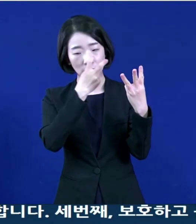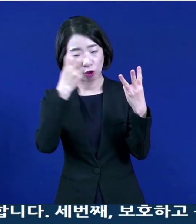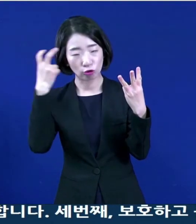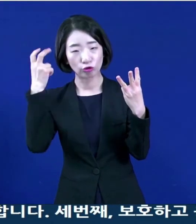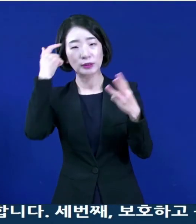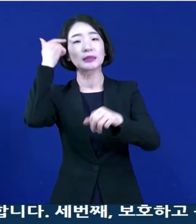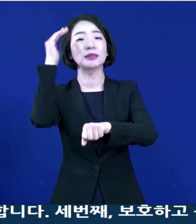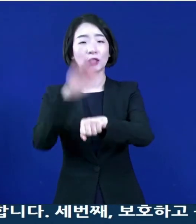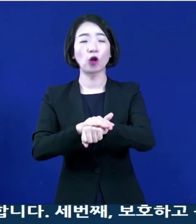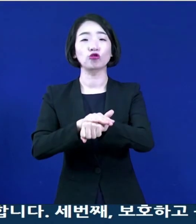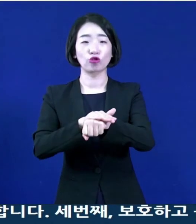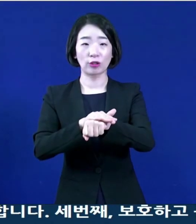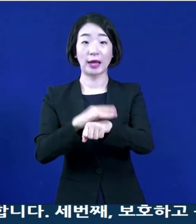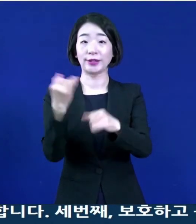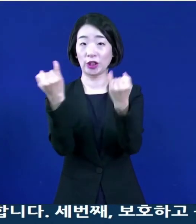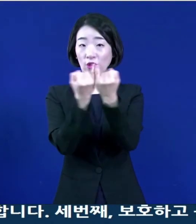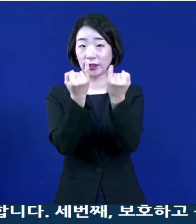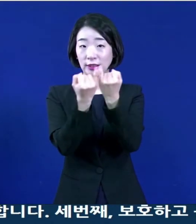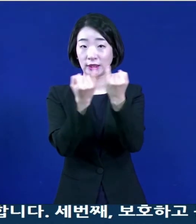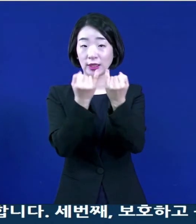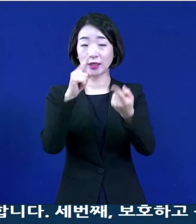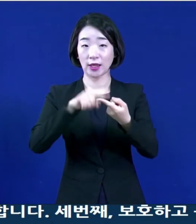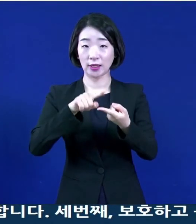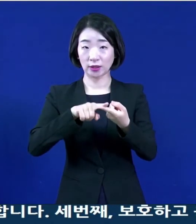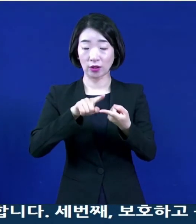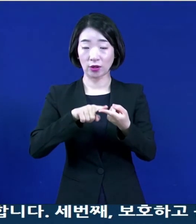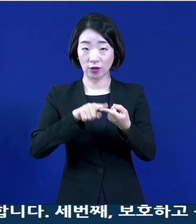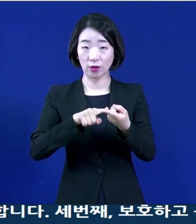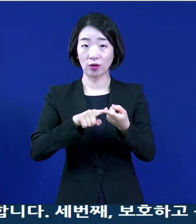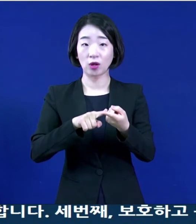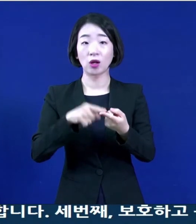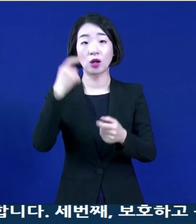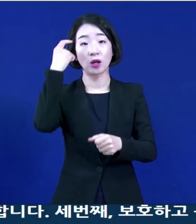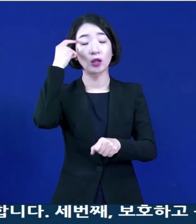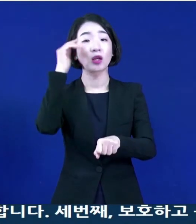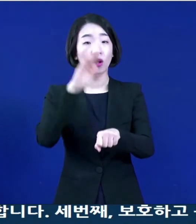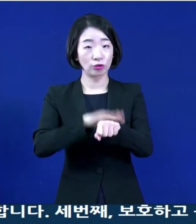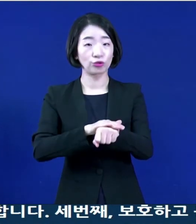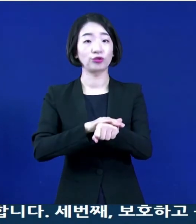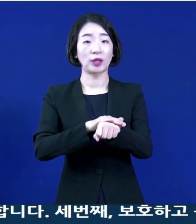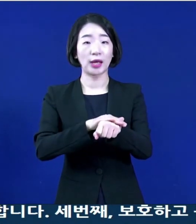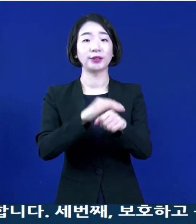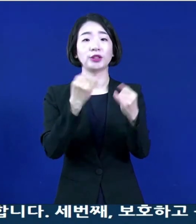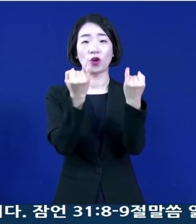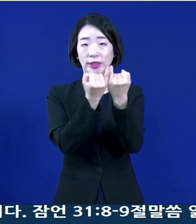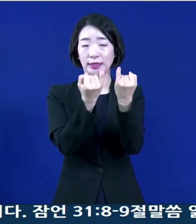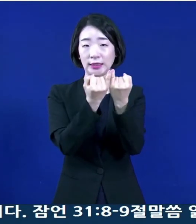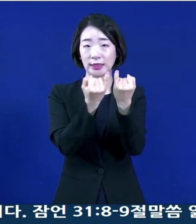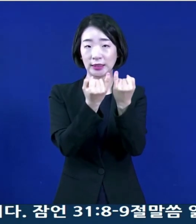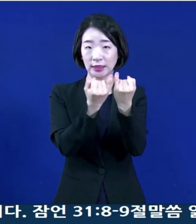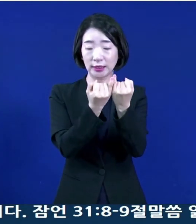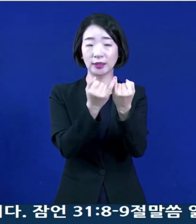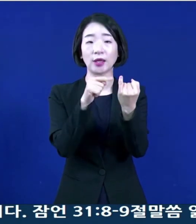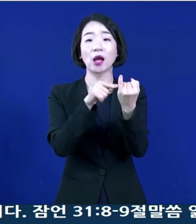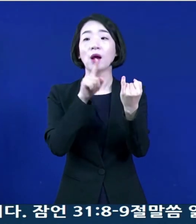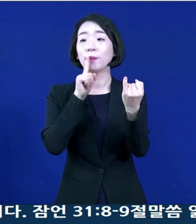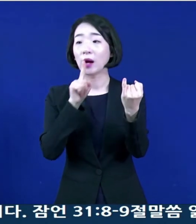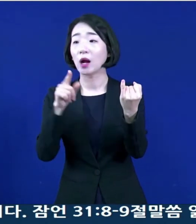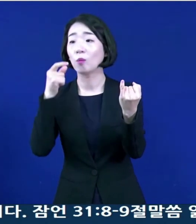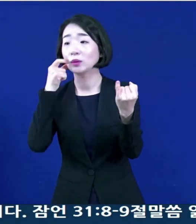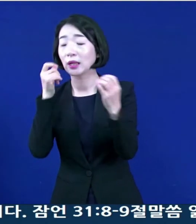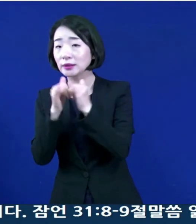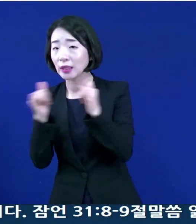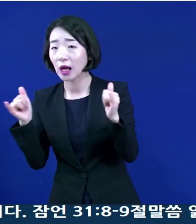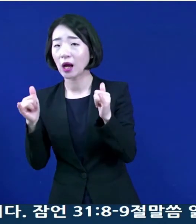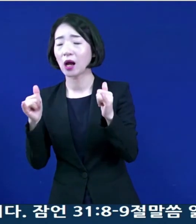일하고 있는가 하는데, 이 현숙한 여인이 하는 일 가운데 이런 일도 있습니다. 너는 말 못하는 자와